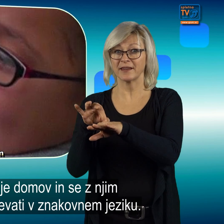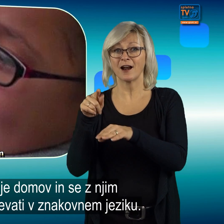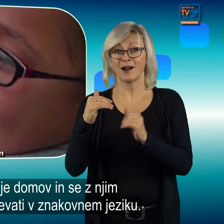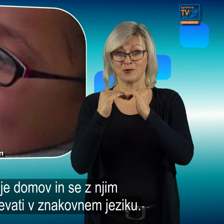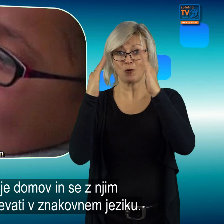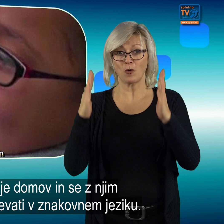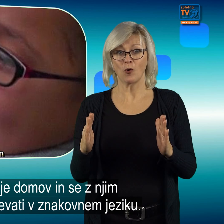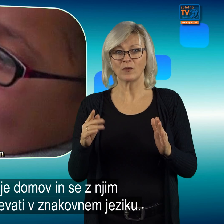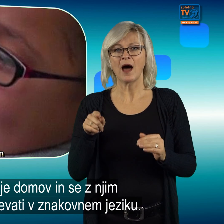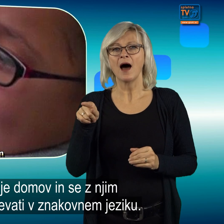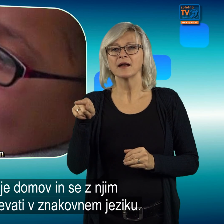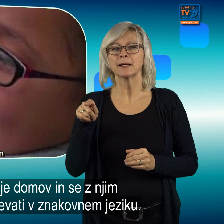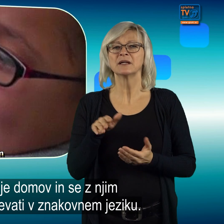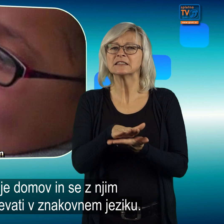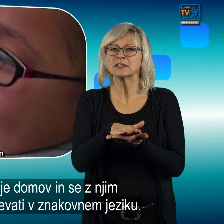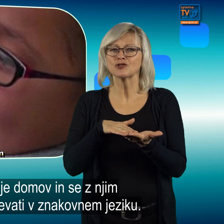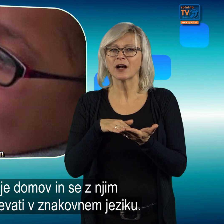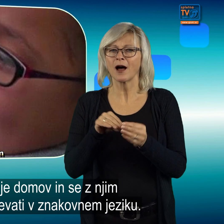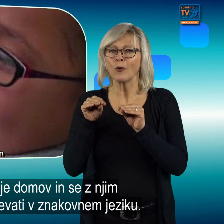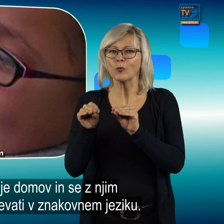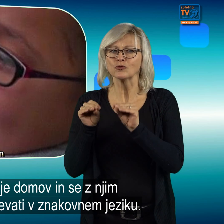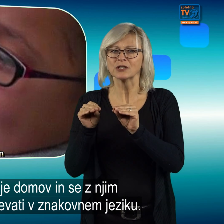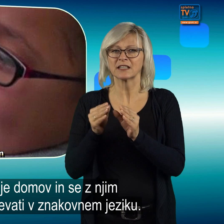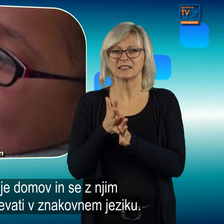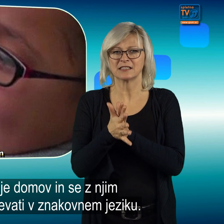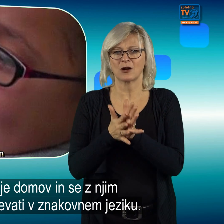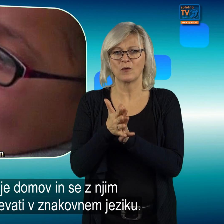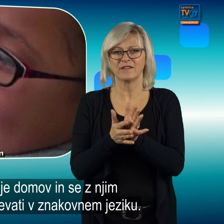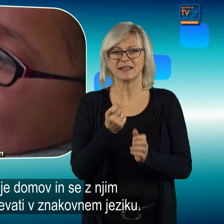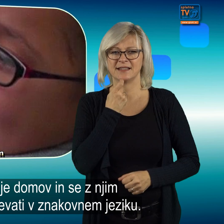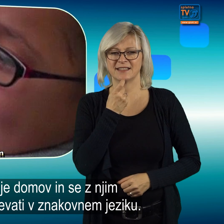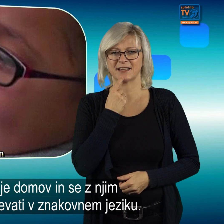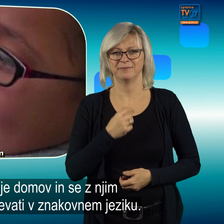Odpeljala ga je domov in se z njim začela sporazumevati v znakovnem jeziku.